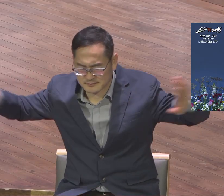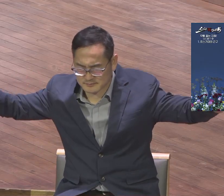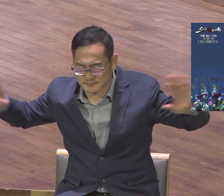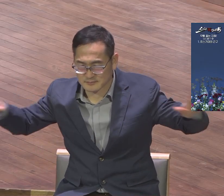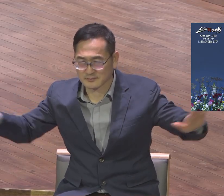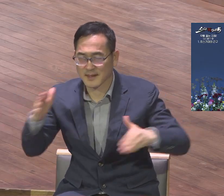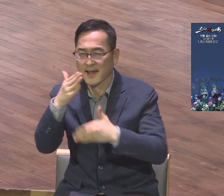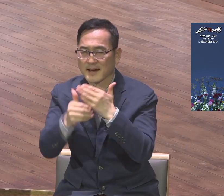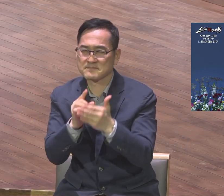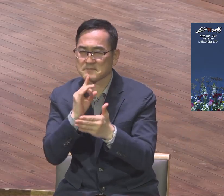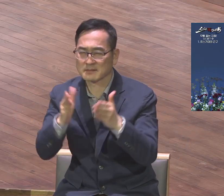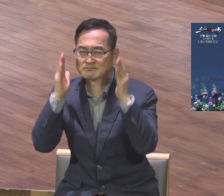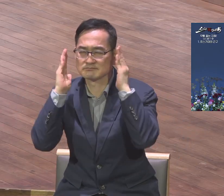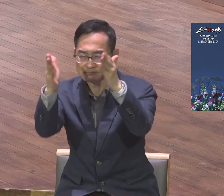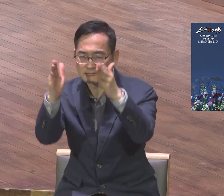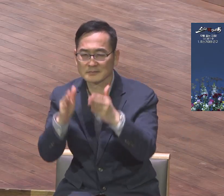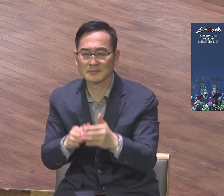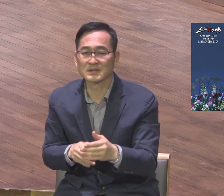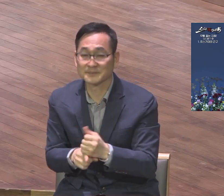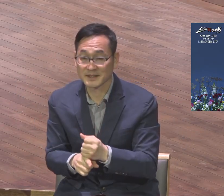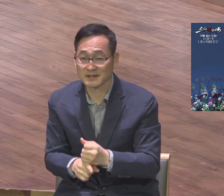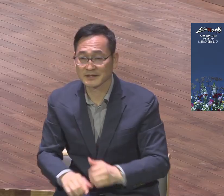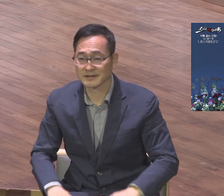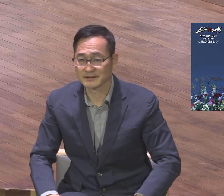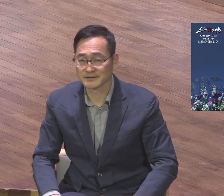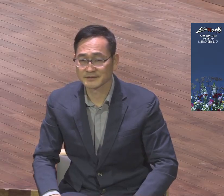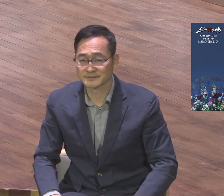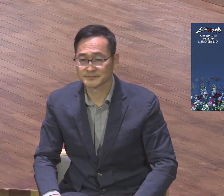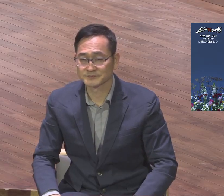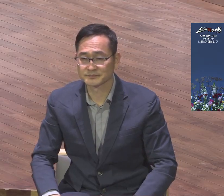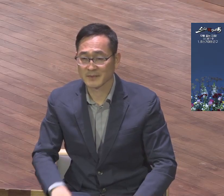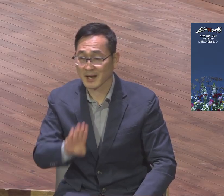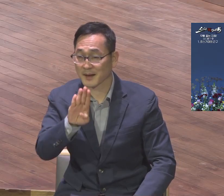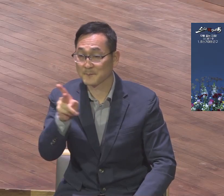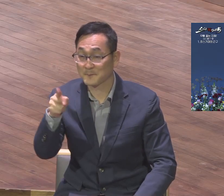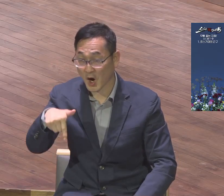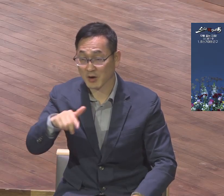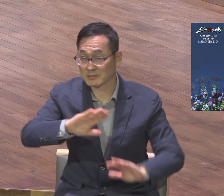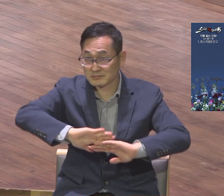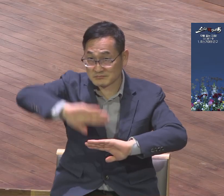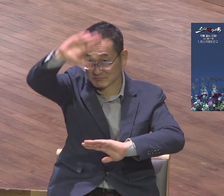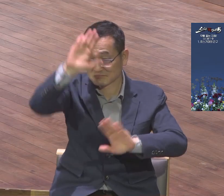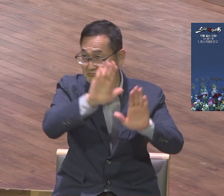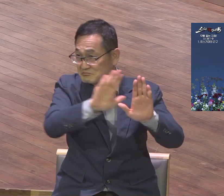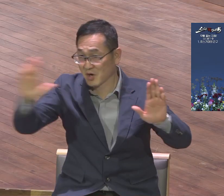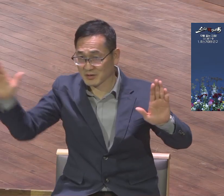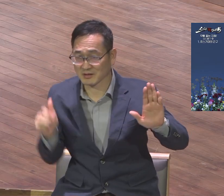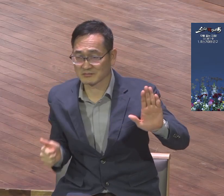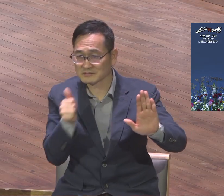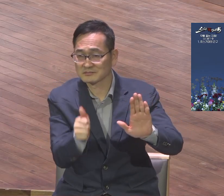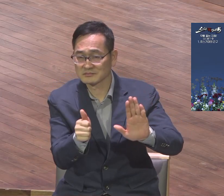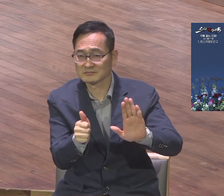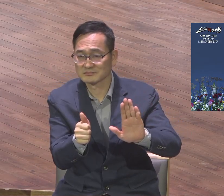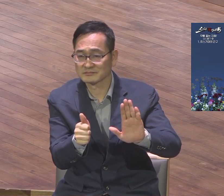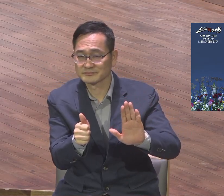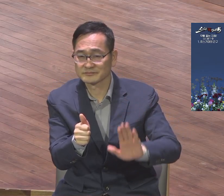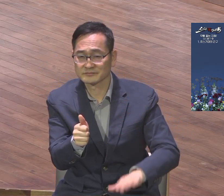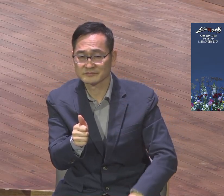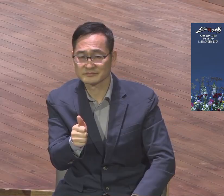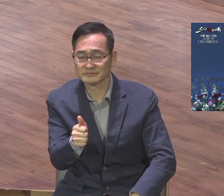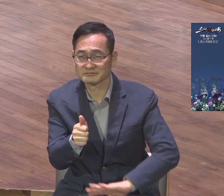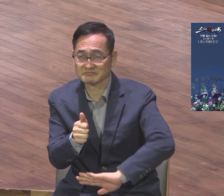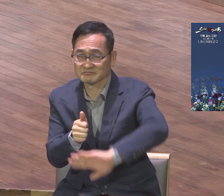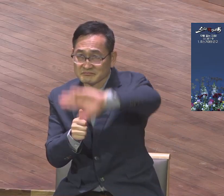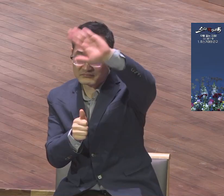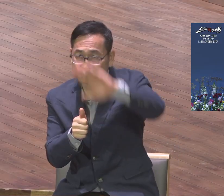오직 하나님만 바라보겠습니다. 그 말이 벽으로 향하여 이 말이. 이제는 어떤